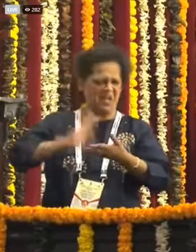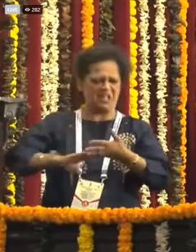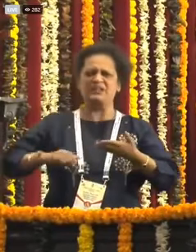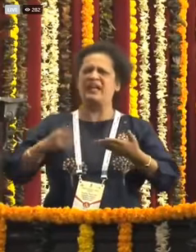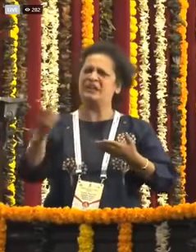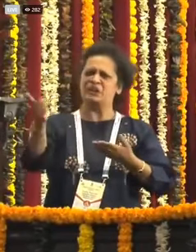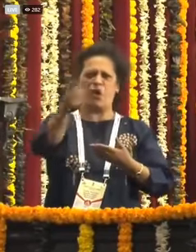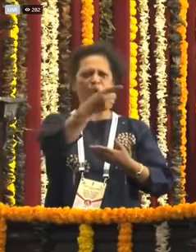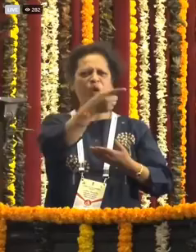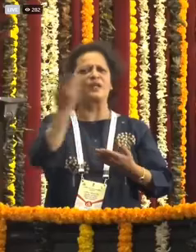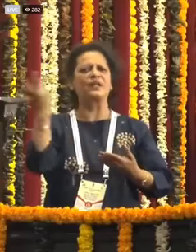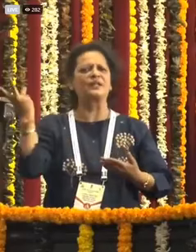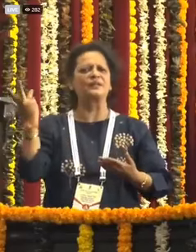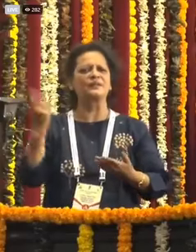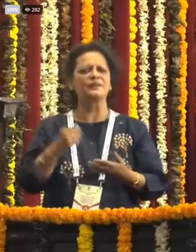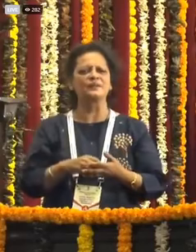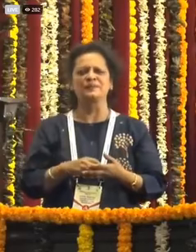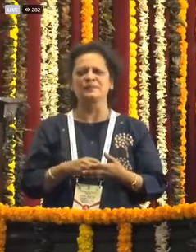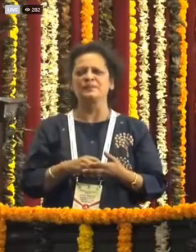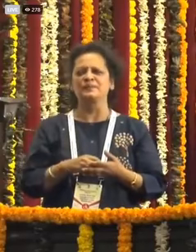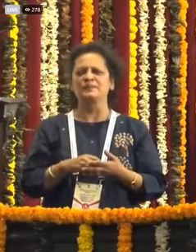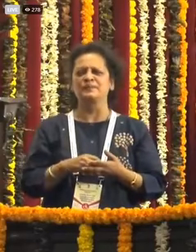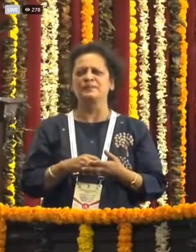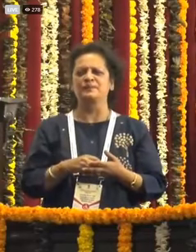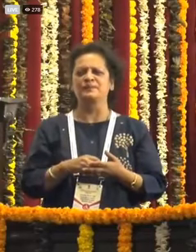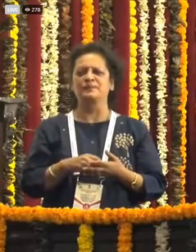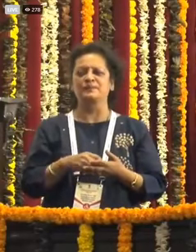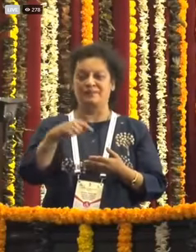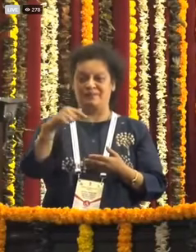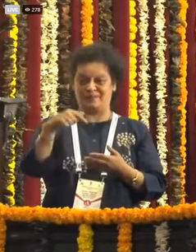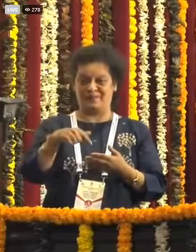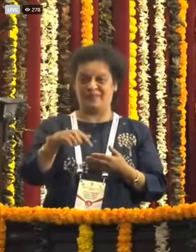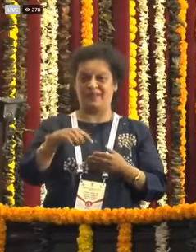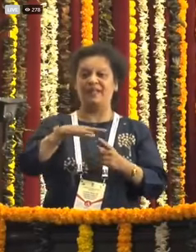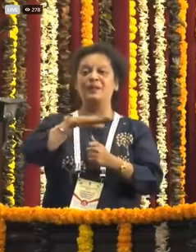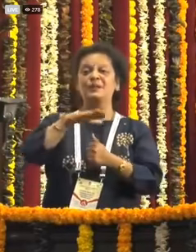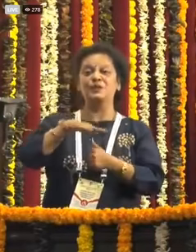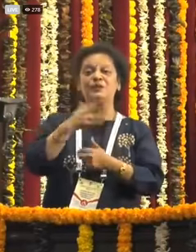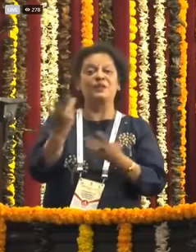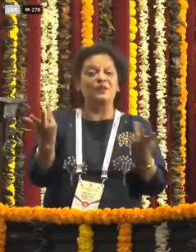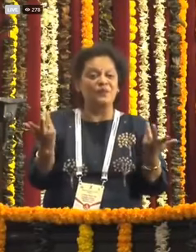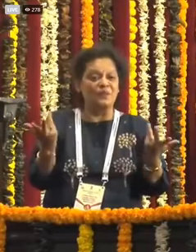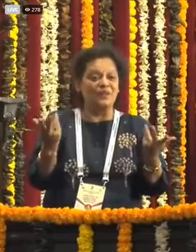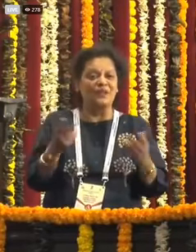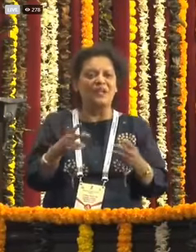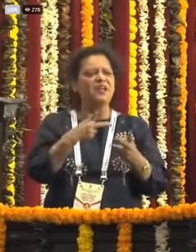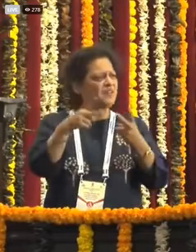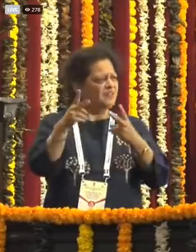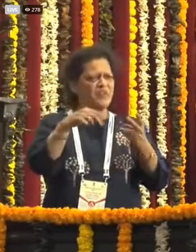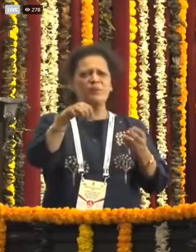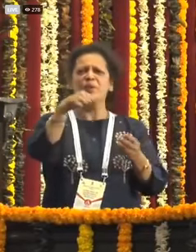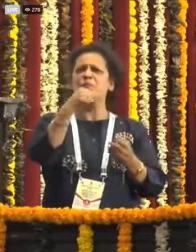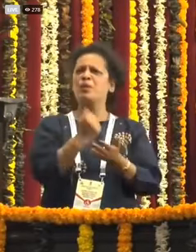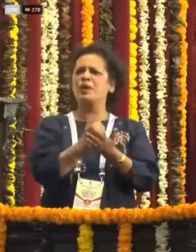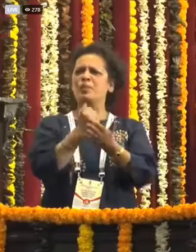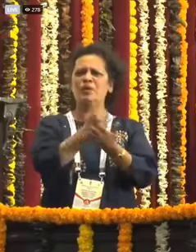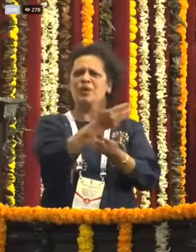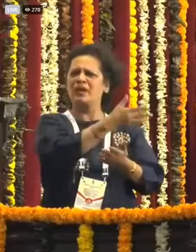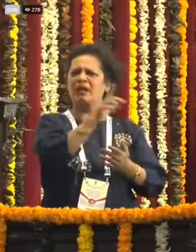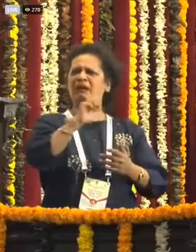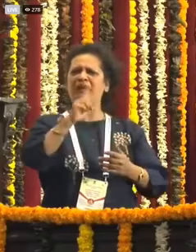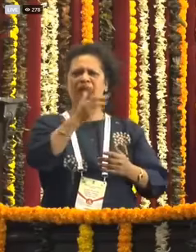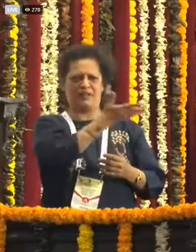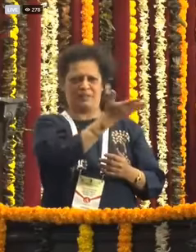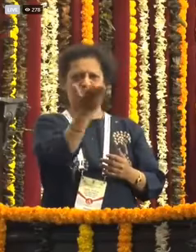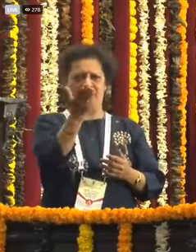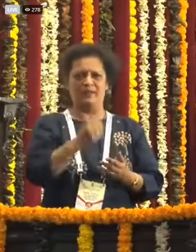करून तुम्ही आज या समाजामध्ये कितीतरी अधिकारी आहेत आपले मगाशी आपण